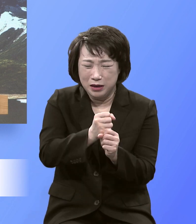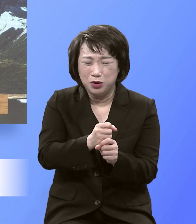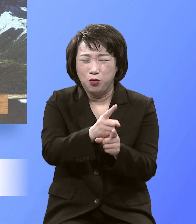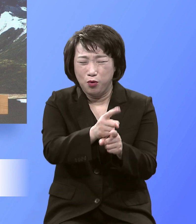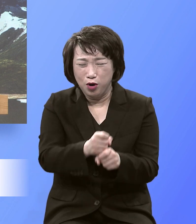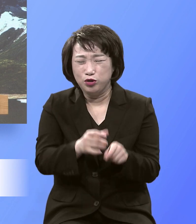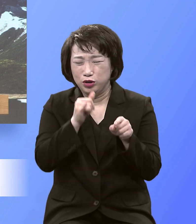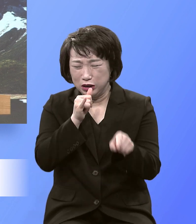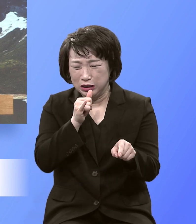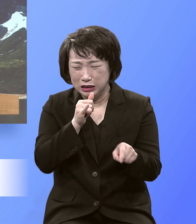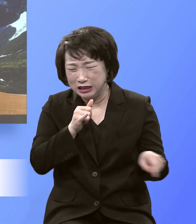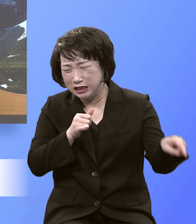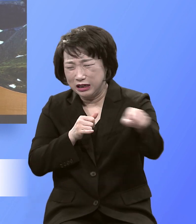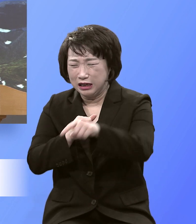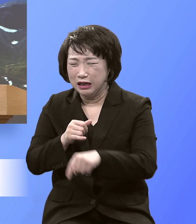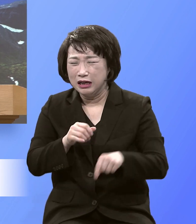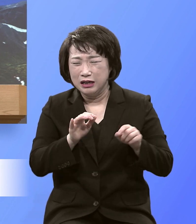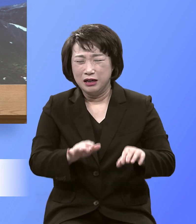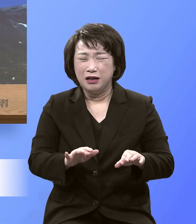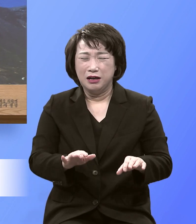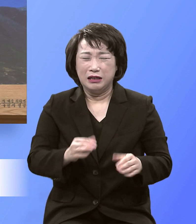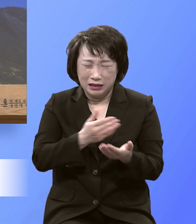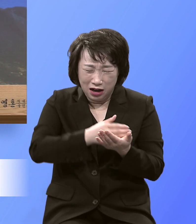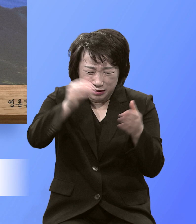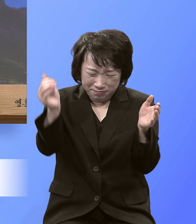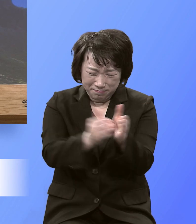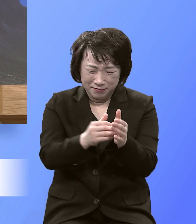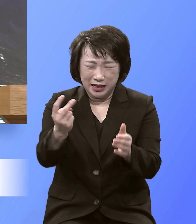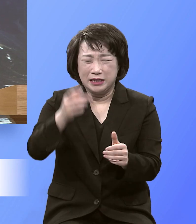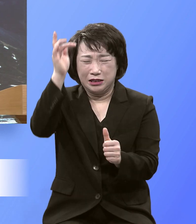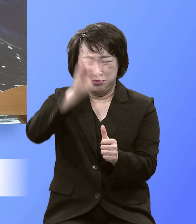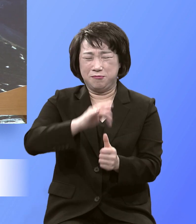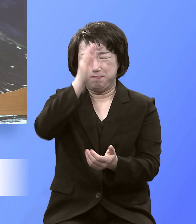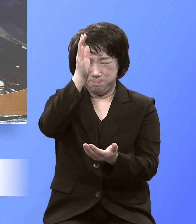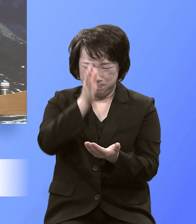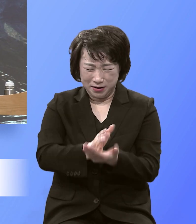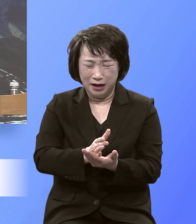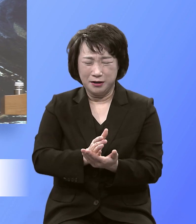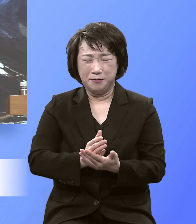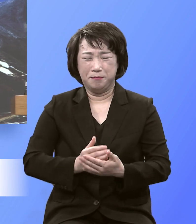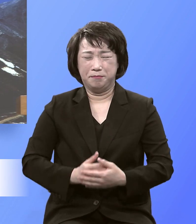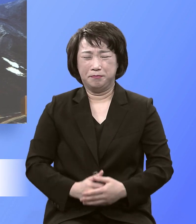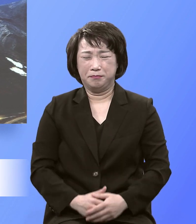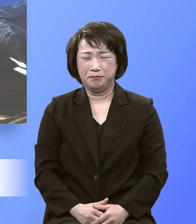만드는 원수야. 너는 떠나갔으니 다시는 들어오지 말라.